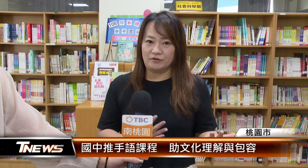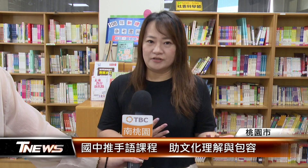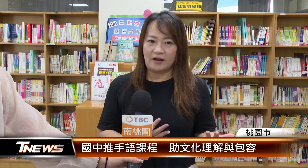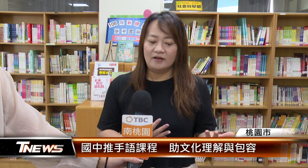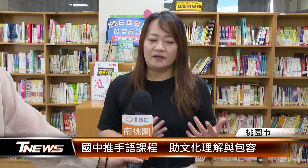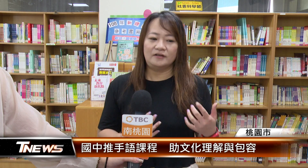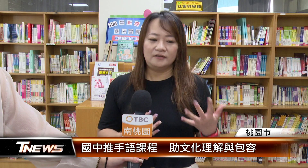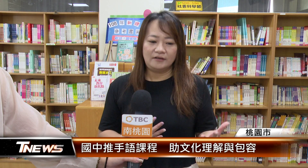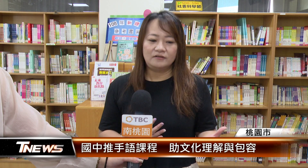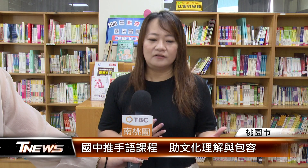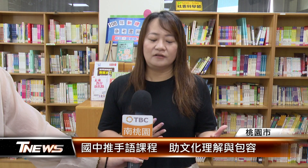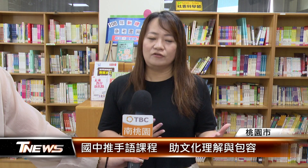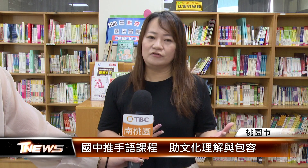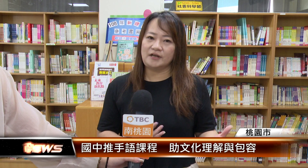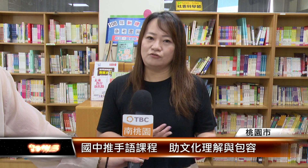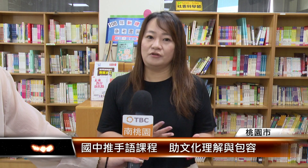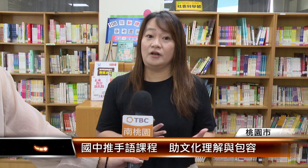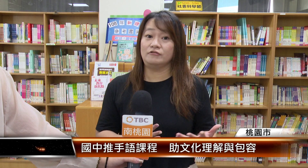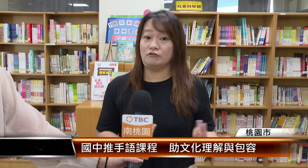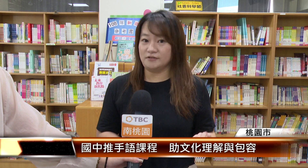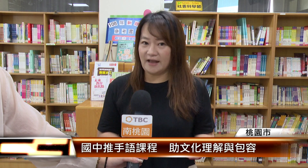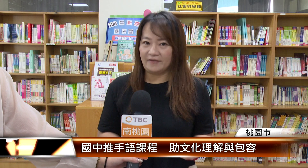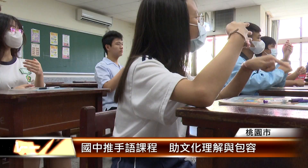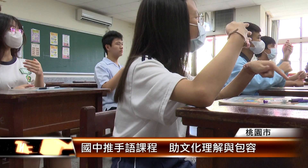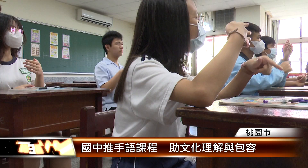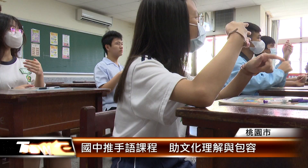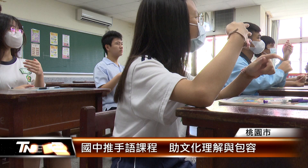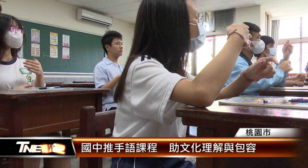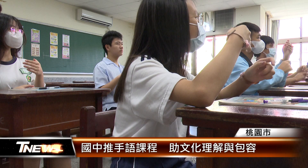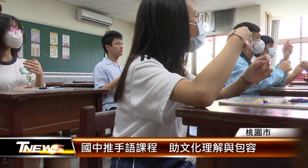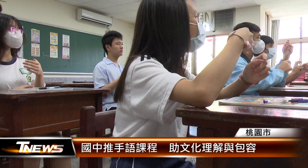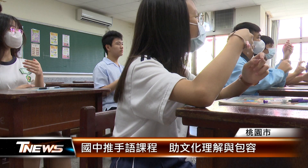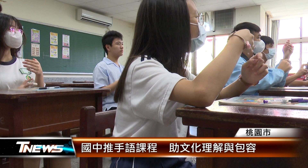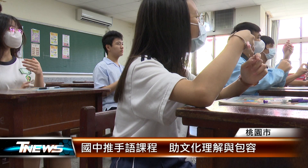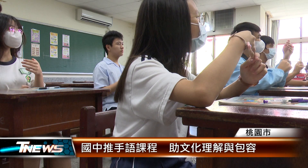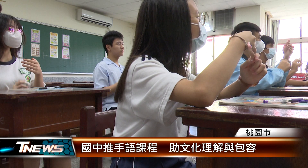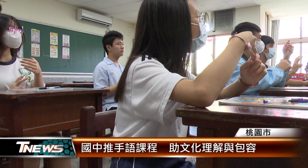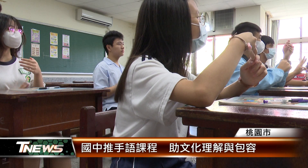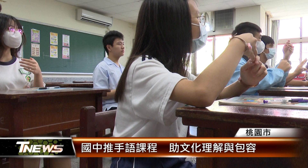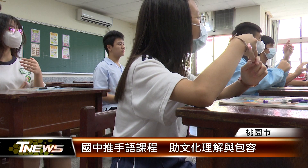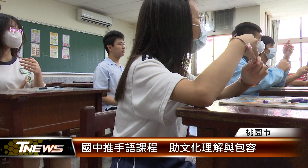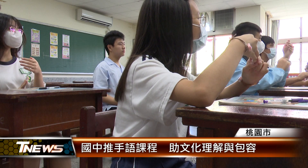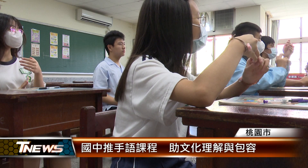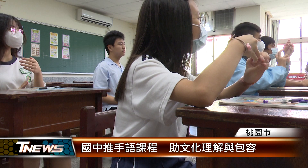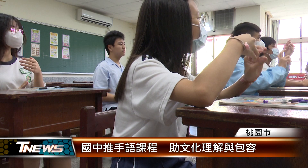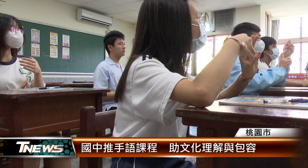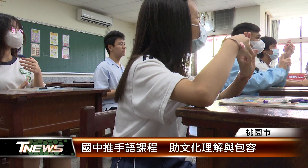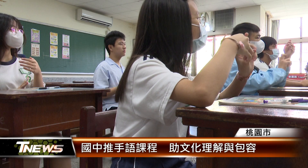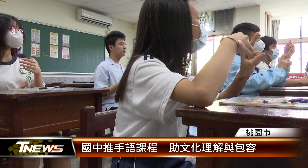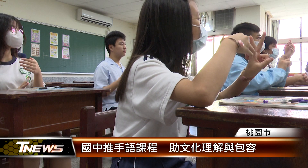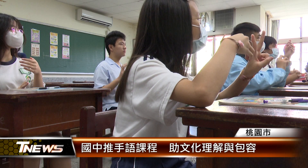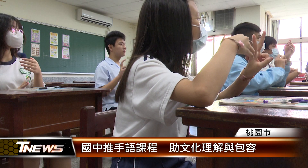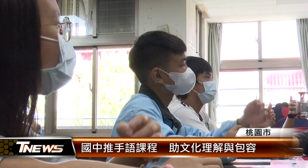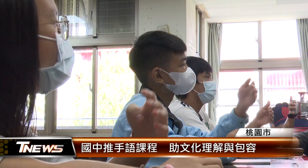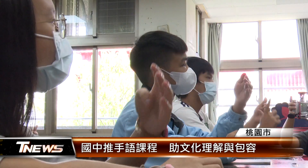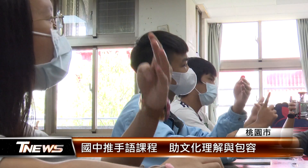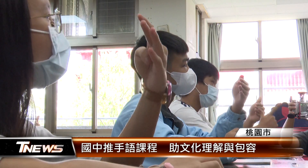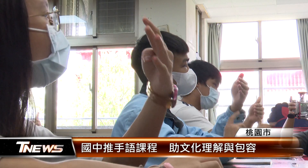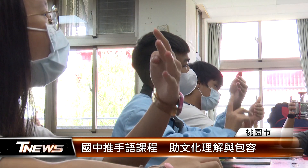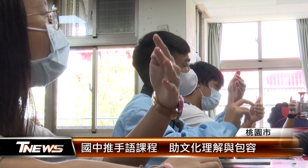会上那跟听人能够相处得很融洽。 不同语言的形式都有存在意义，台湾手语的推动希望让每个孩子